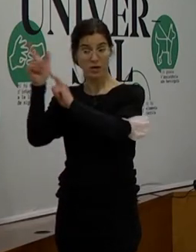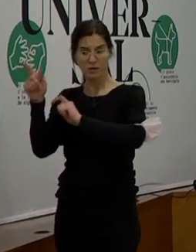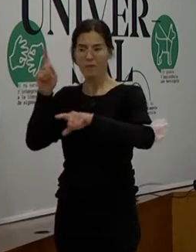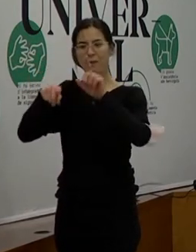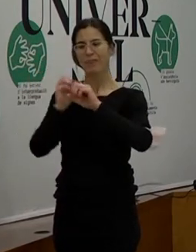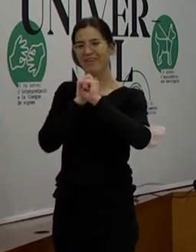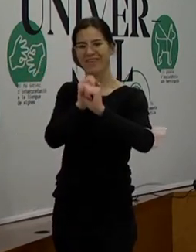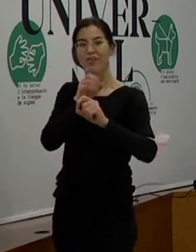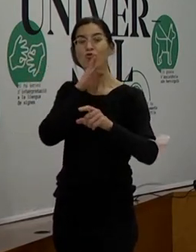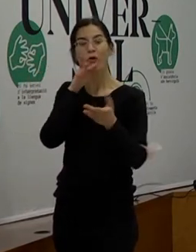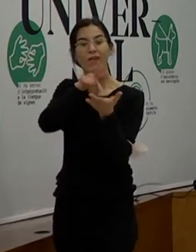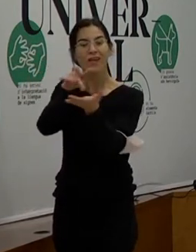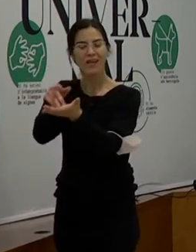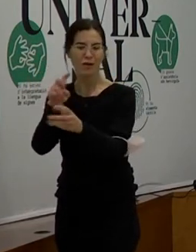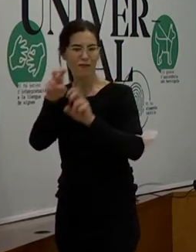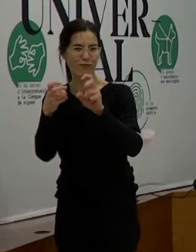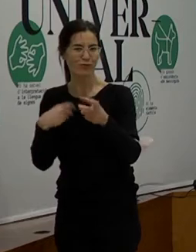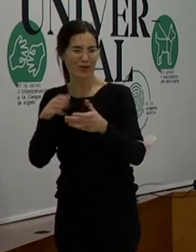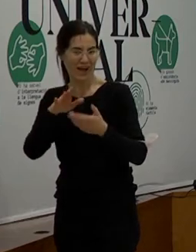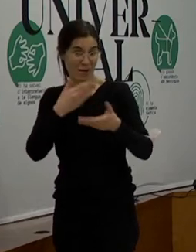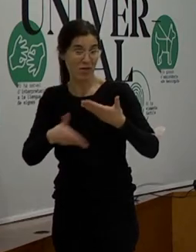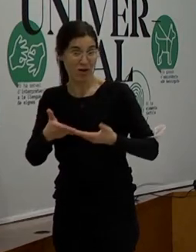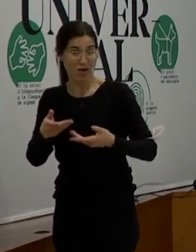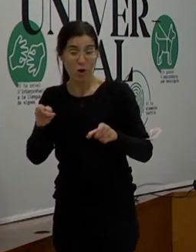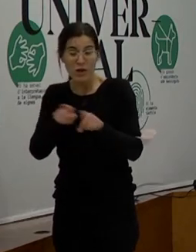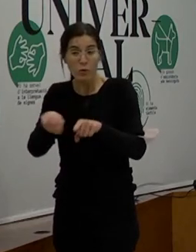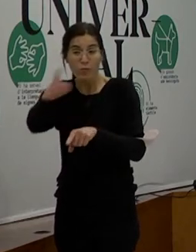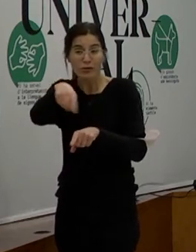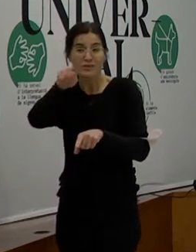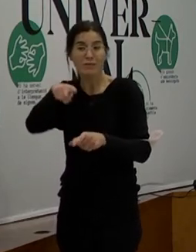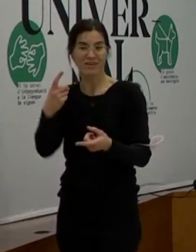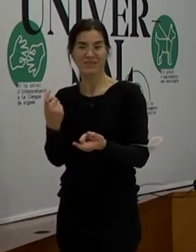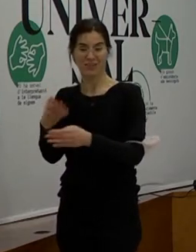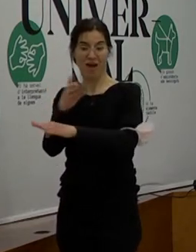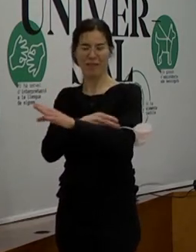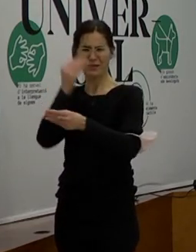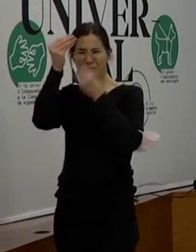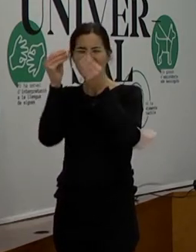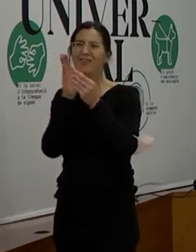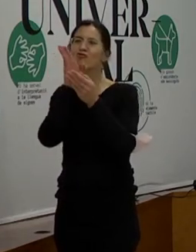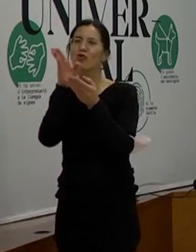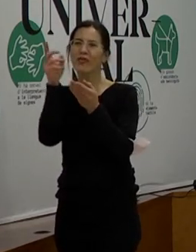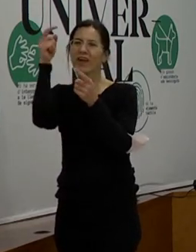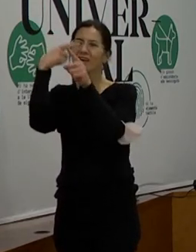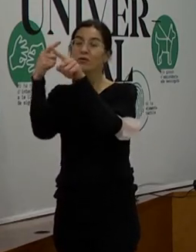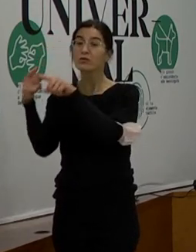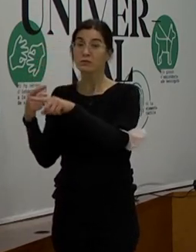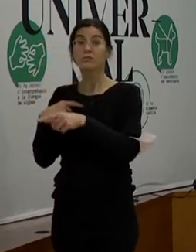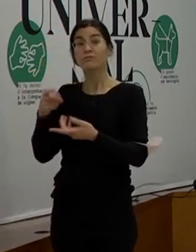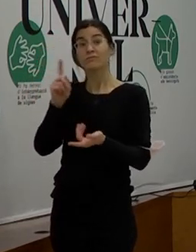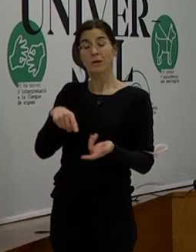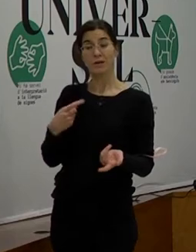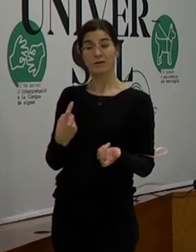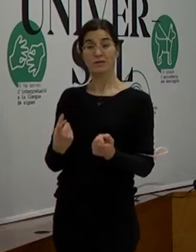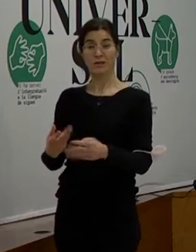els canviadors. Igual que nosaltres viatgem, també tenim que viatjar mirant on estan els canviadors.